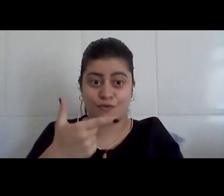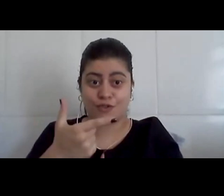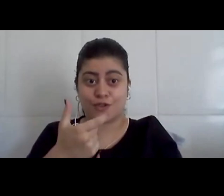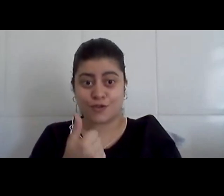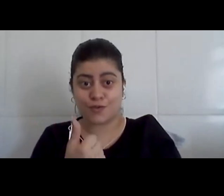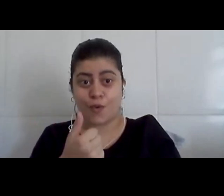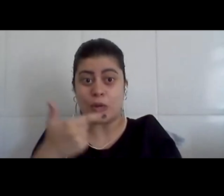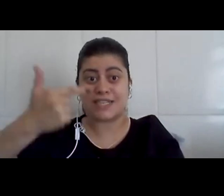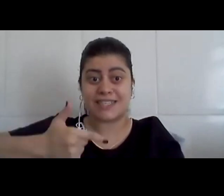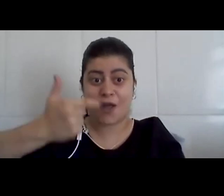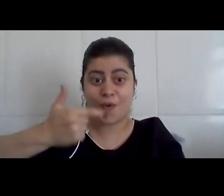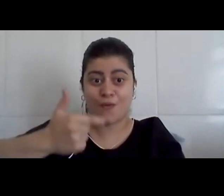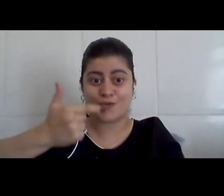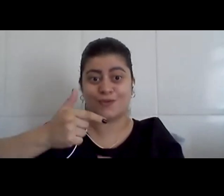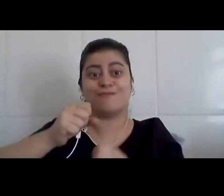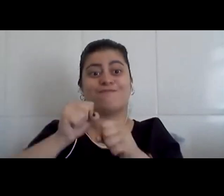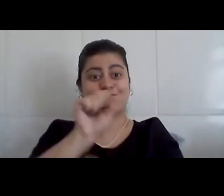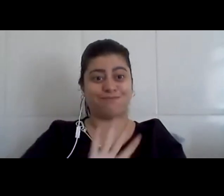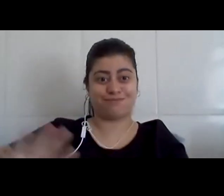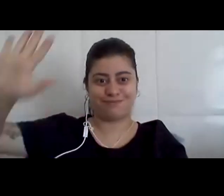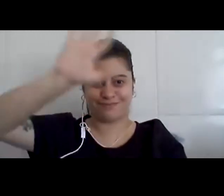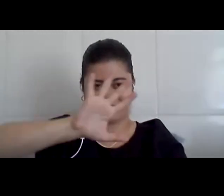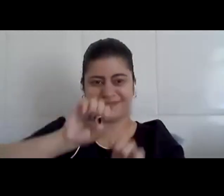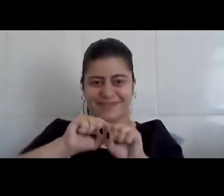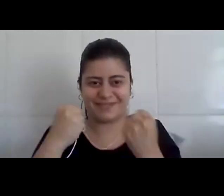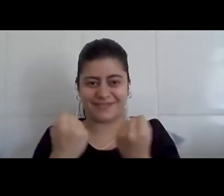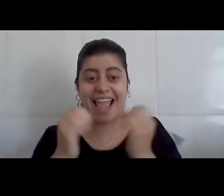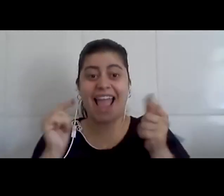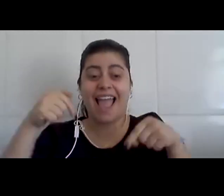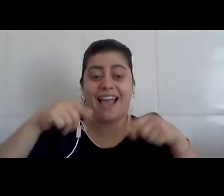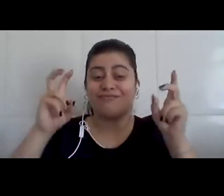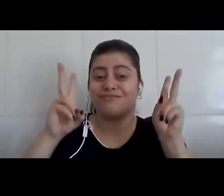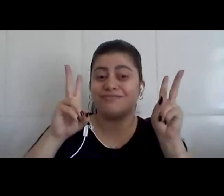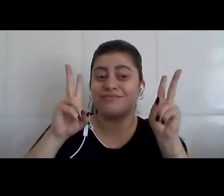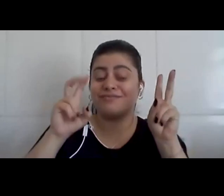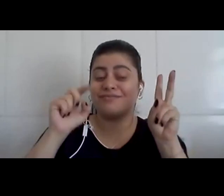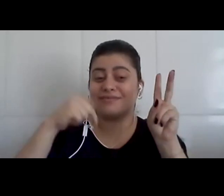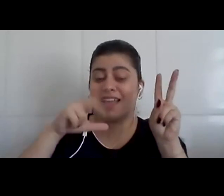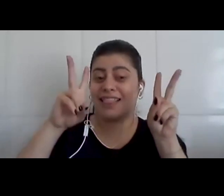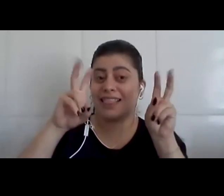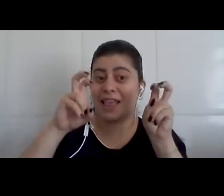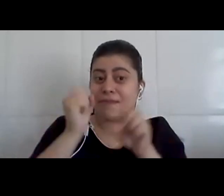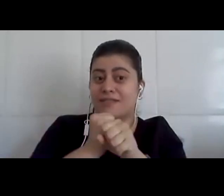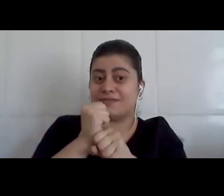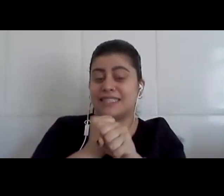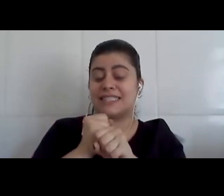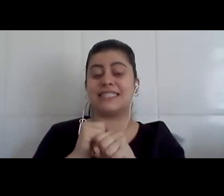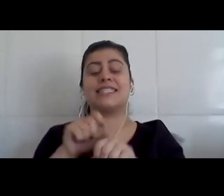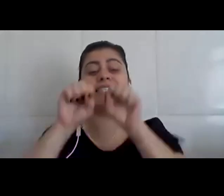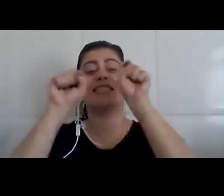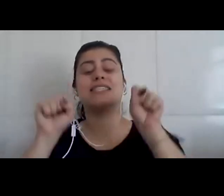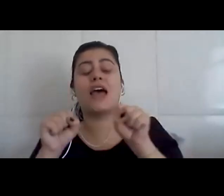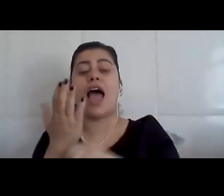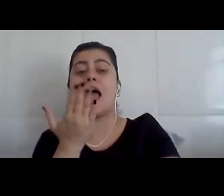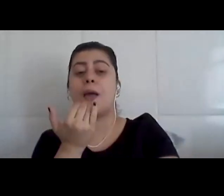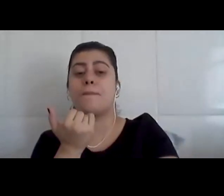internacional. Este ano temos como tema central sistemas alimentares, agroecologia e cidades